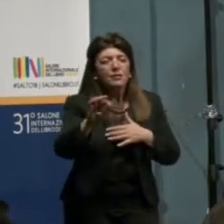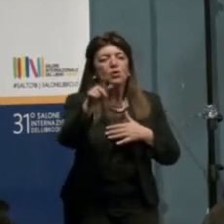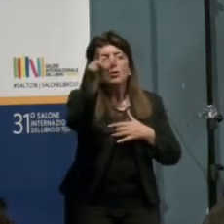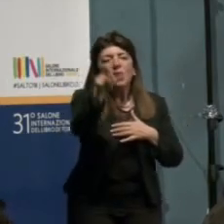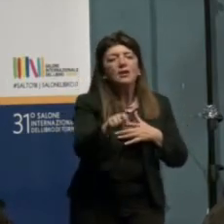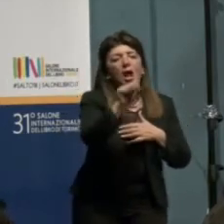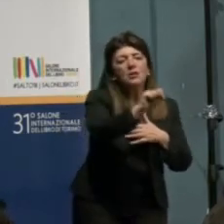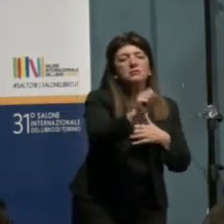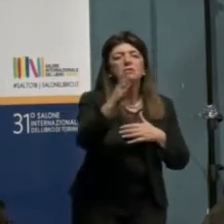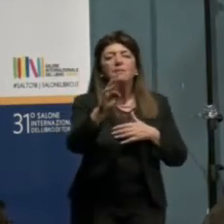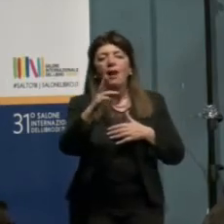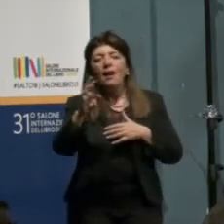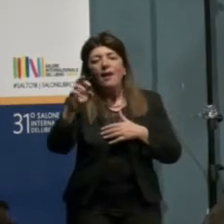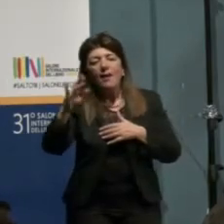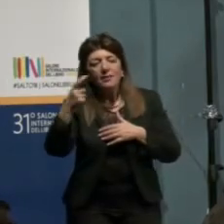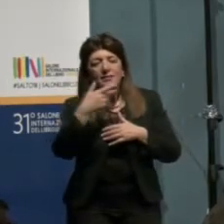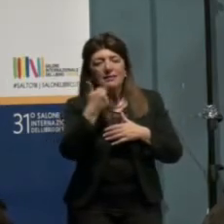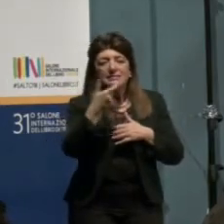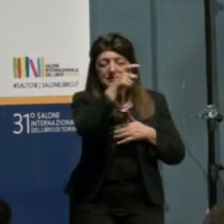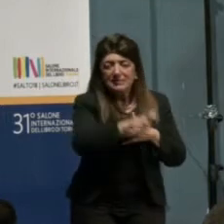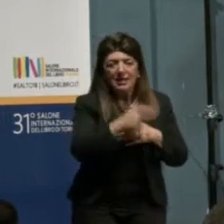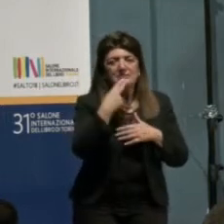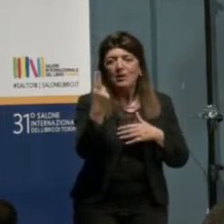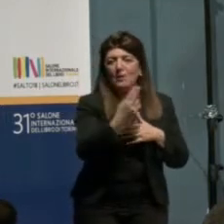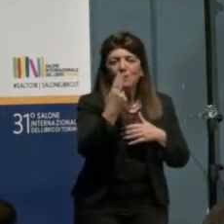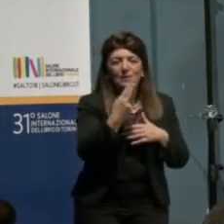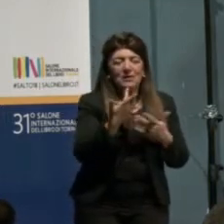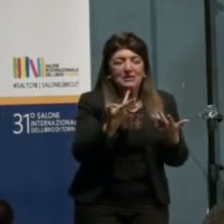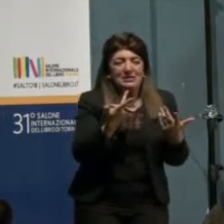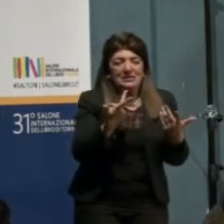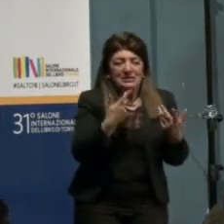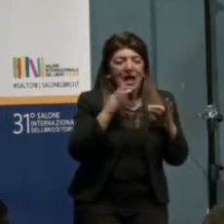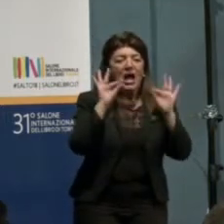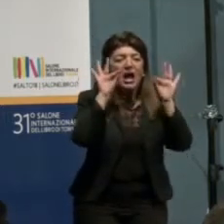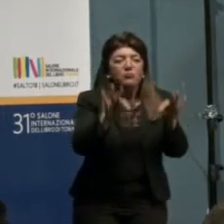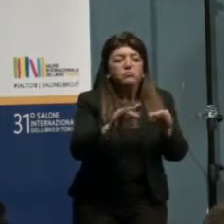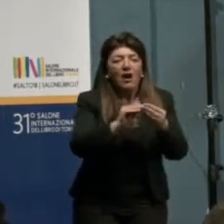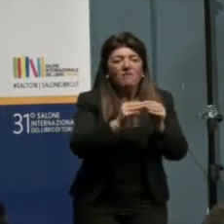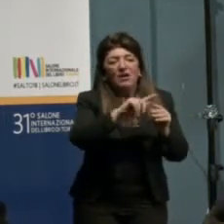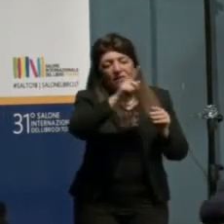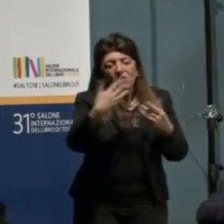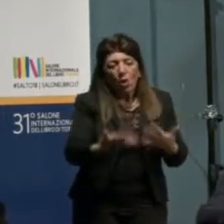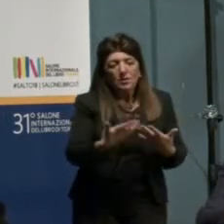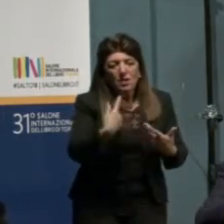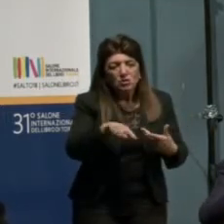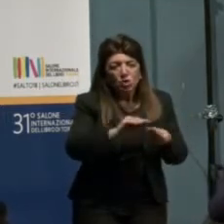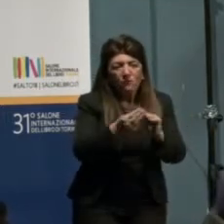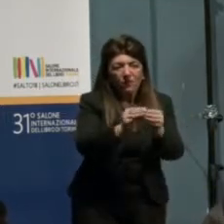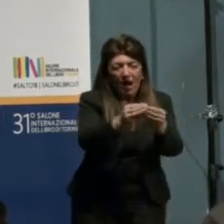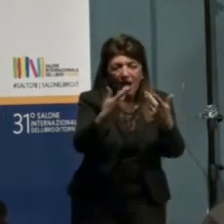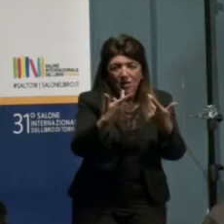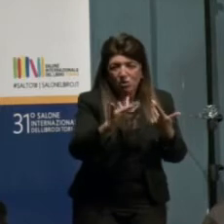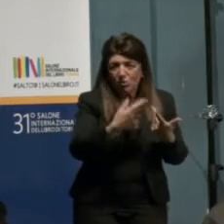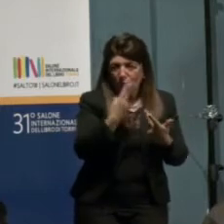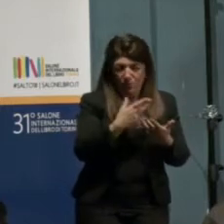bari rimini senza la quale non avremmo diciamo non saremo riusciti a fare quello che abbiamo fatto